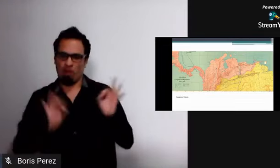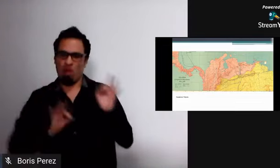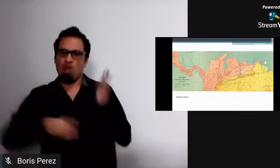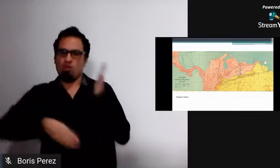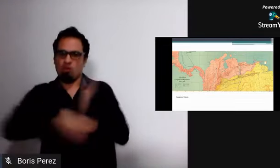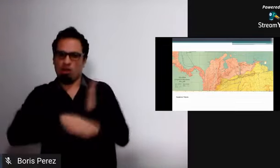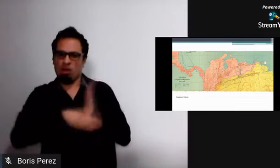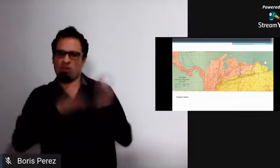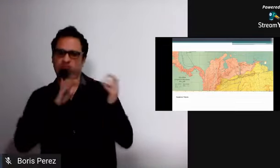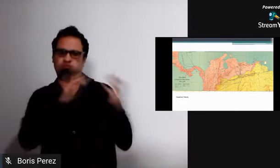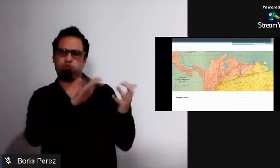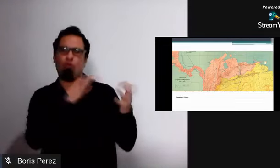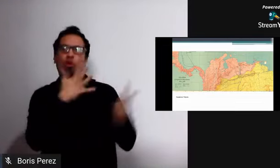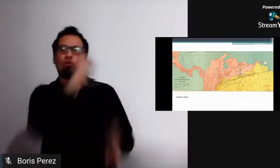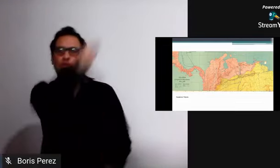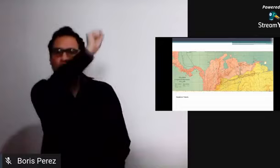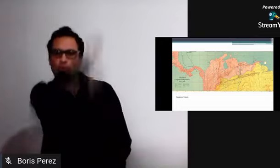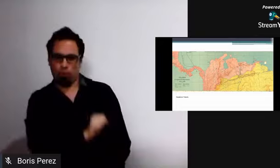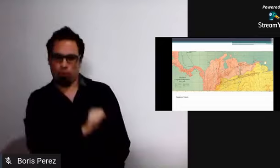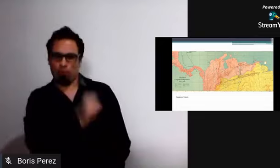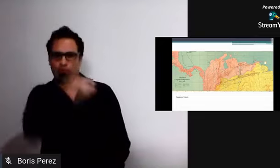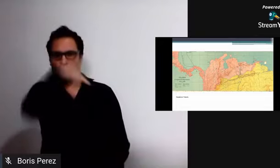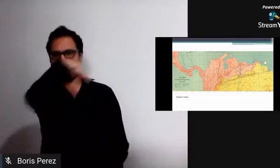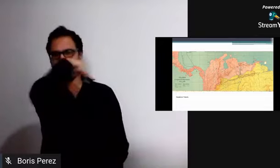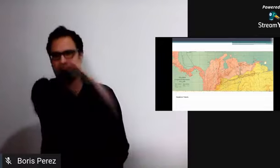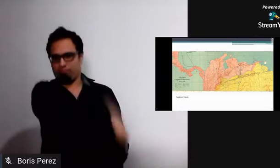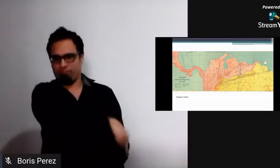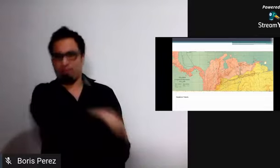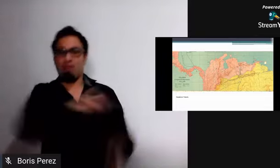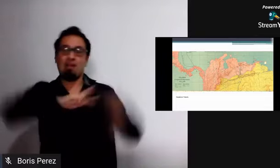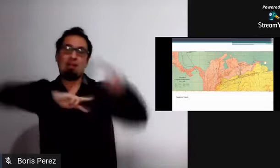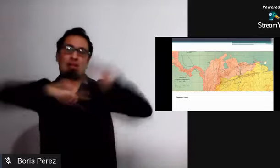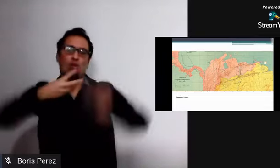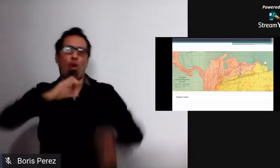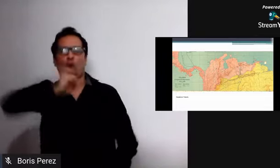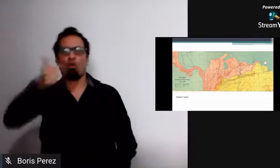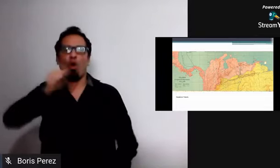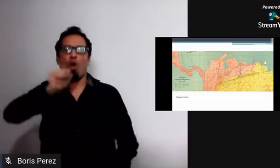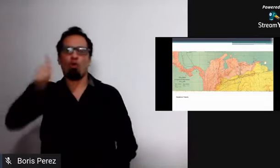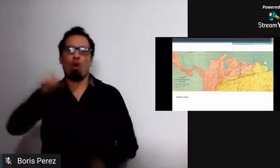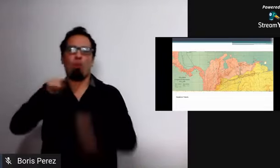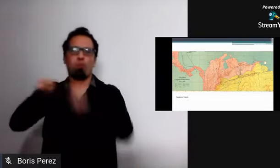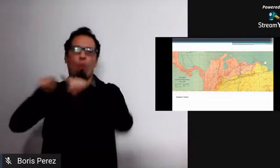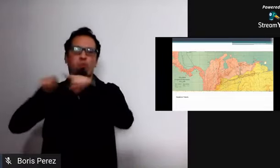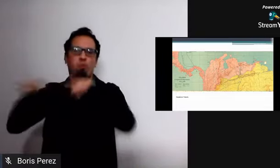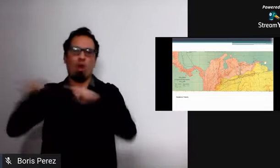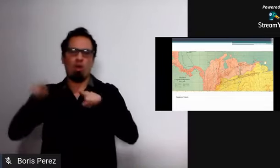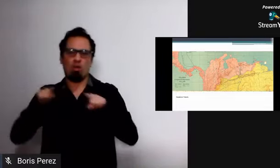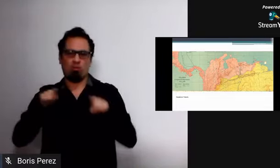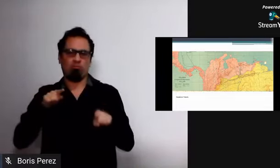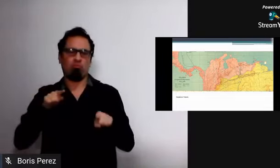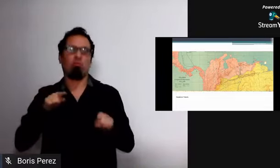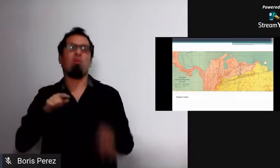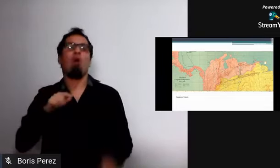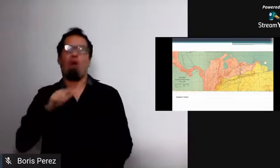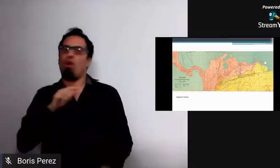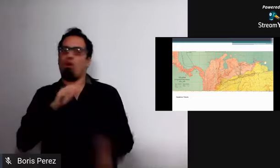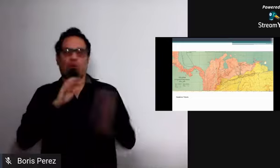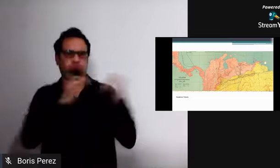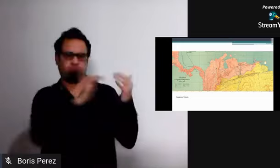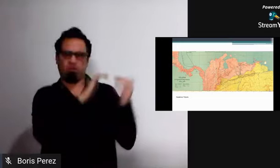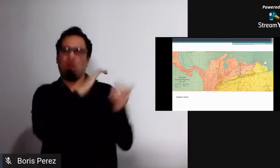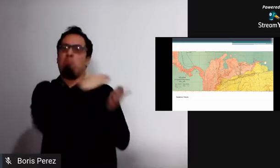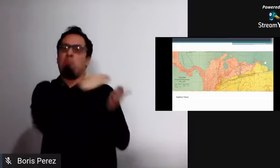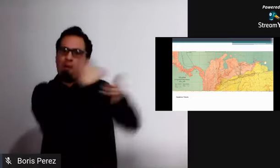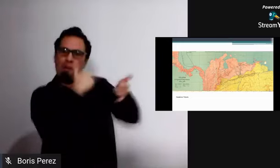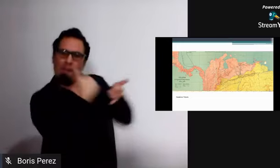Sin embargo, se hace un alto a las batallas, ya que pues ya se habían llevado muchas batallas hacia el sur del